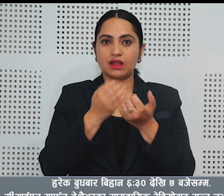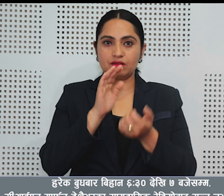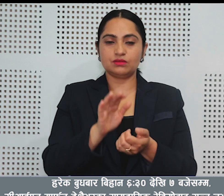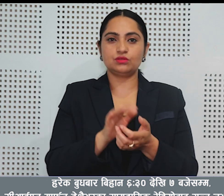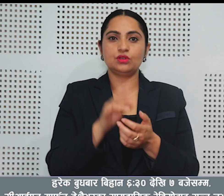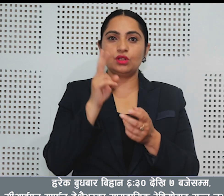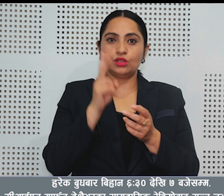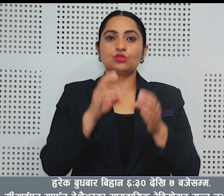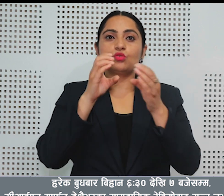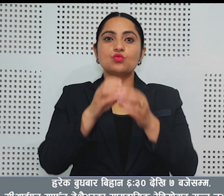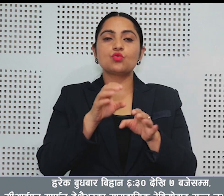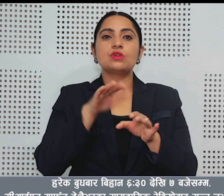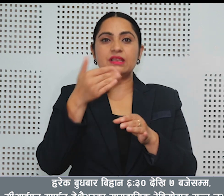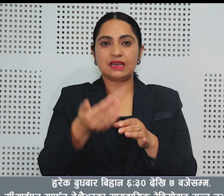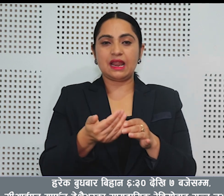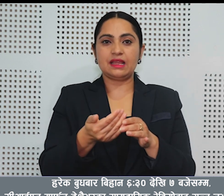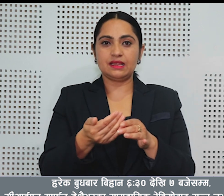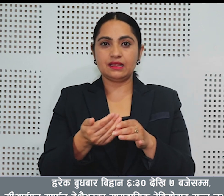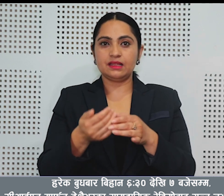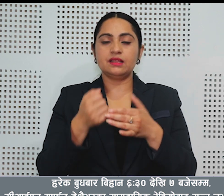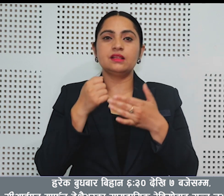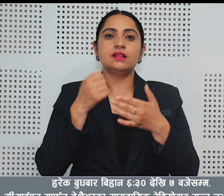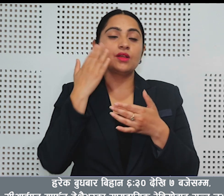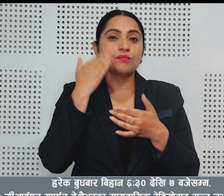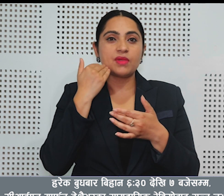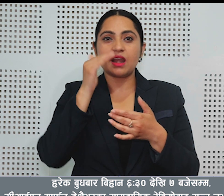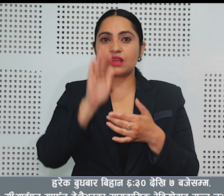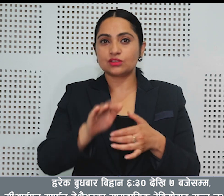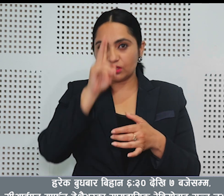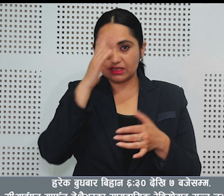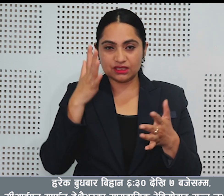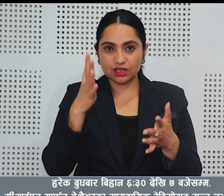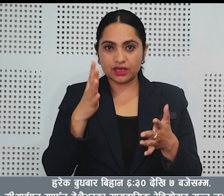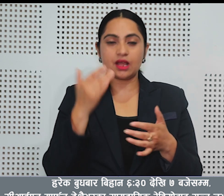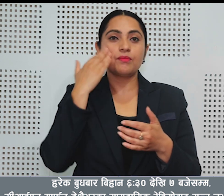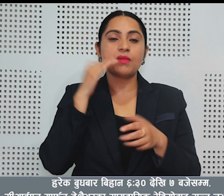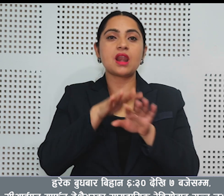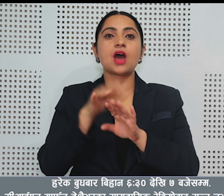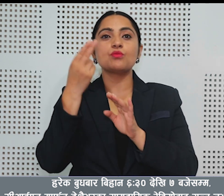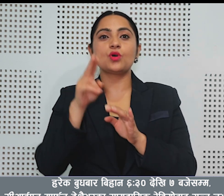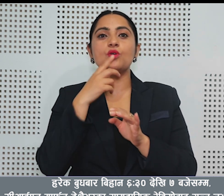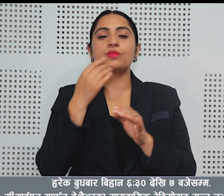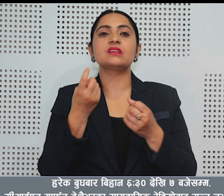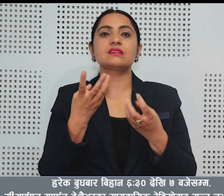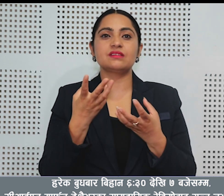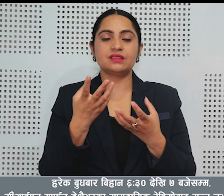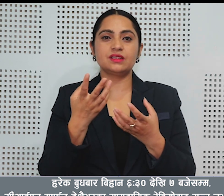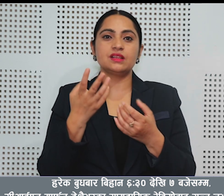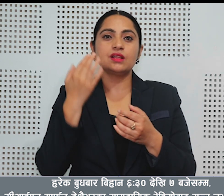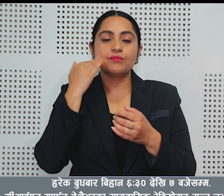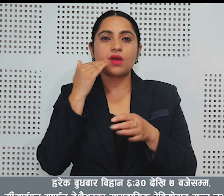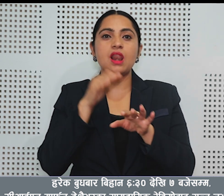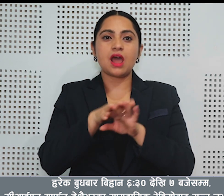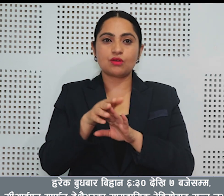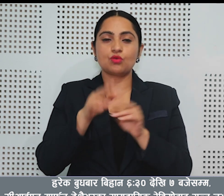पठाउँछौँ। त्यो टोलीमा चाहिँ एसेसमेन्ट गर्न जाँदा महिला छन् कि छैनन्, महिलाहरू भयो भने कतिपय हामीले एसेसमेन्ट गर्न